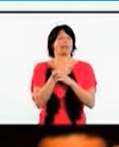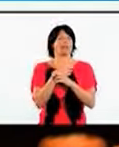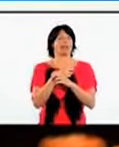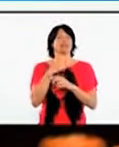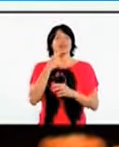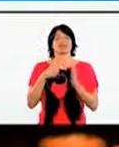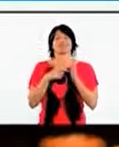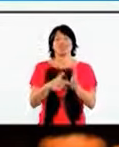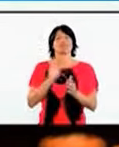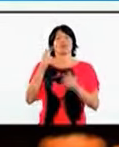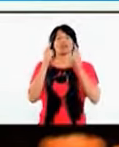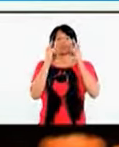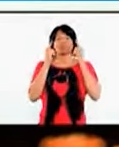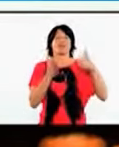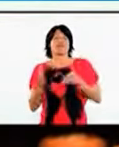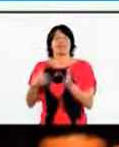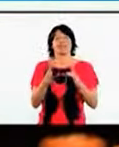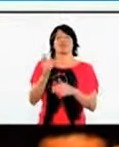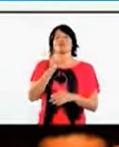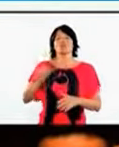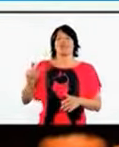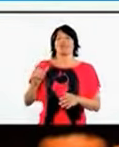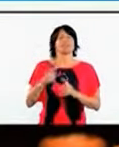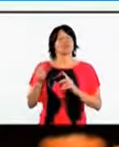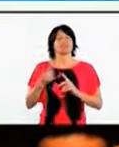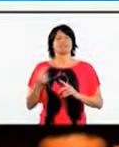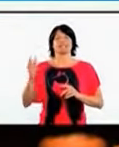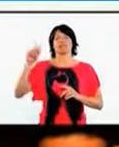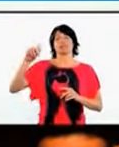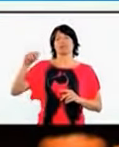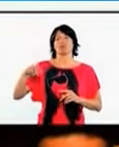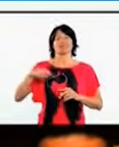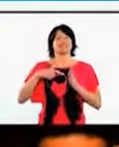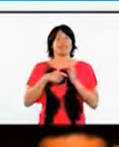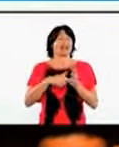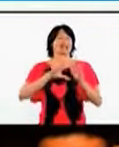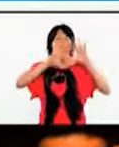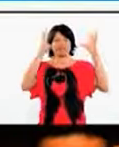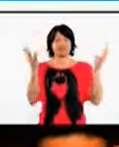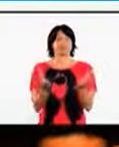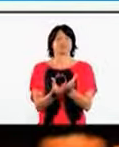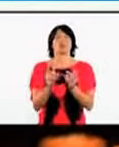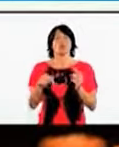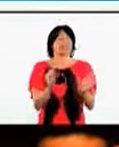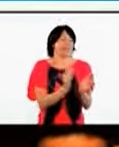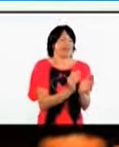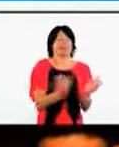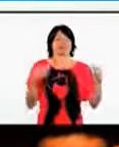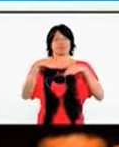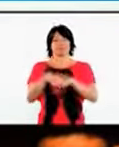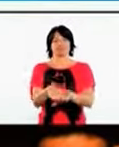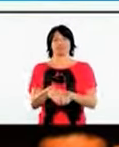auf asiatischen Abwegen. In 100 witzigen und intellektuellen Minuten vereint er Globalisierung